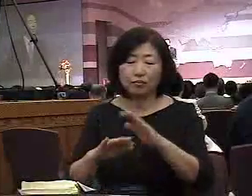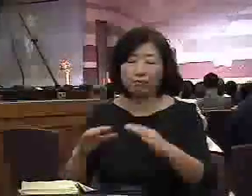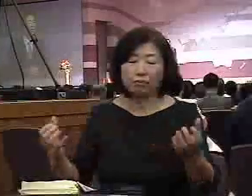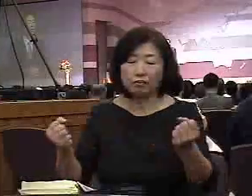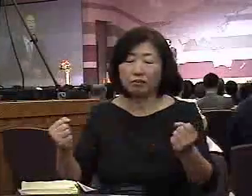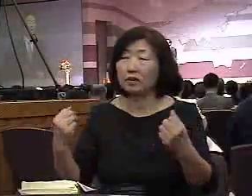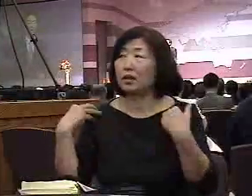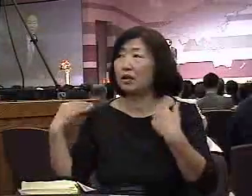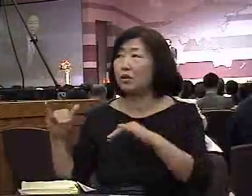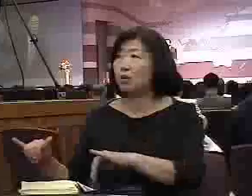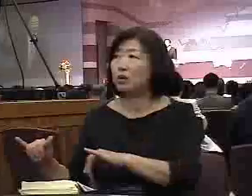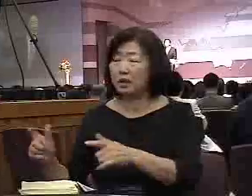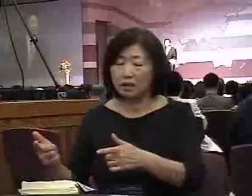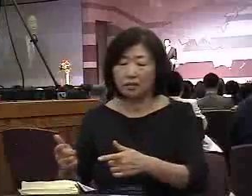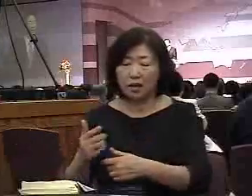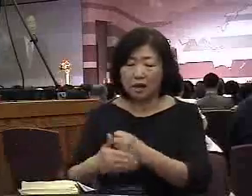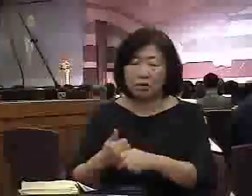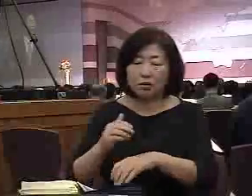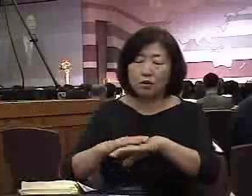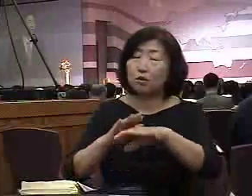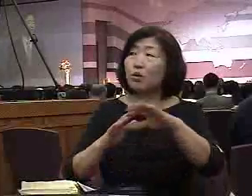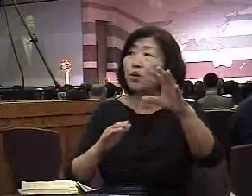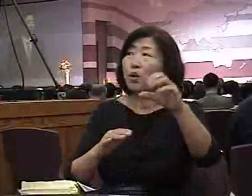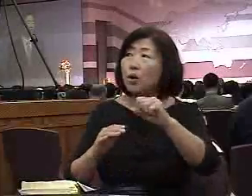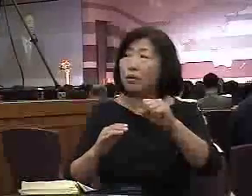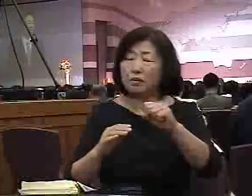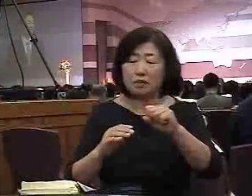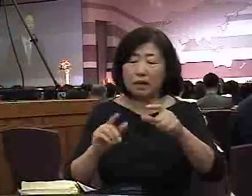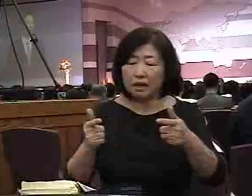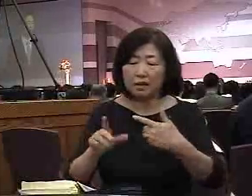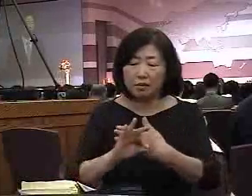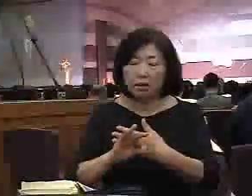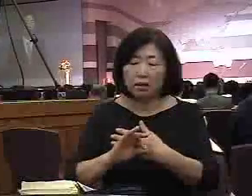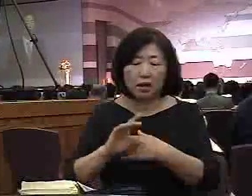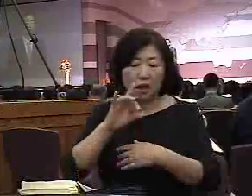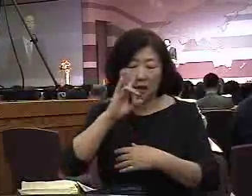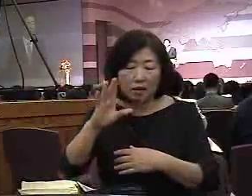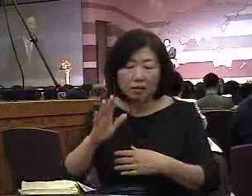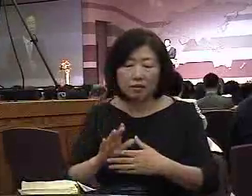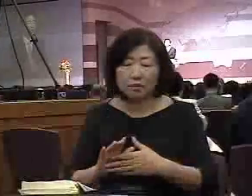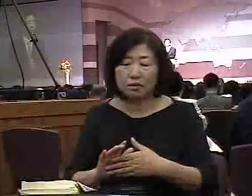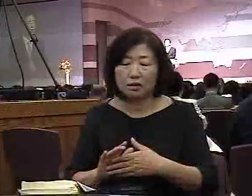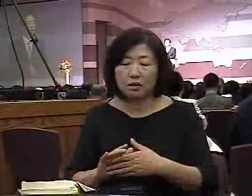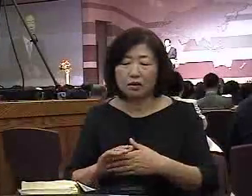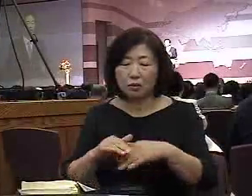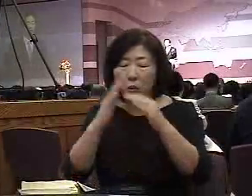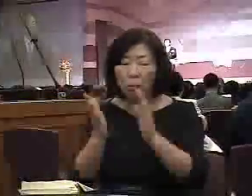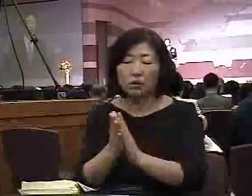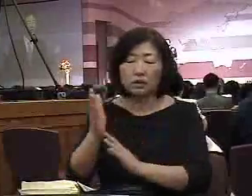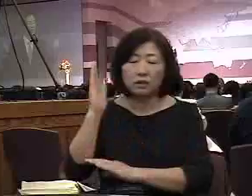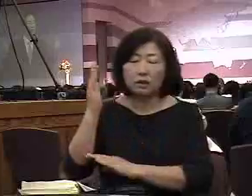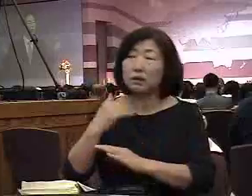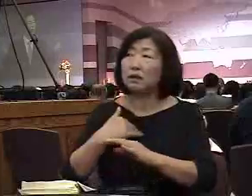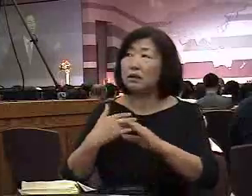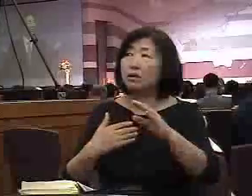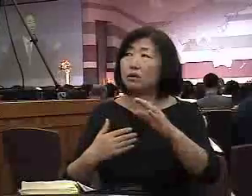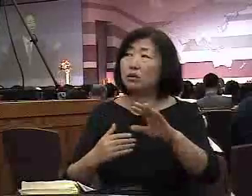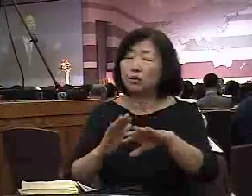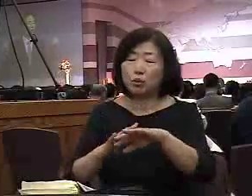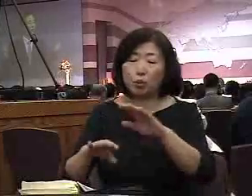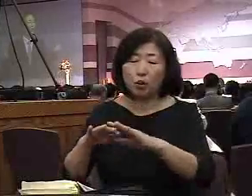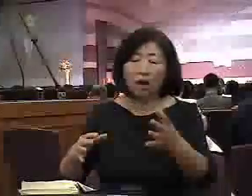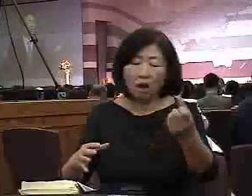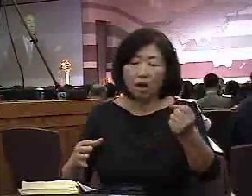내려놓지 않으면 하나님 손 잡지 않으면 안 되는 때입니다. 우리 모두 오늘 이 말씀 듣고 내 손에 있는 하나님이 주신